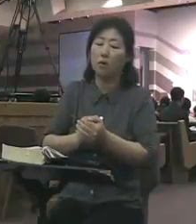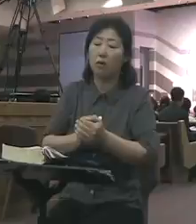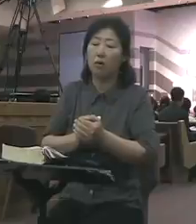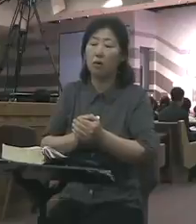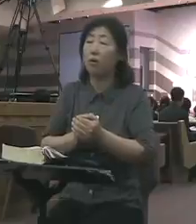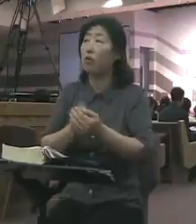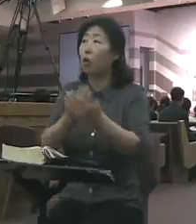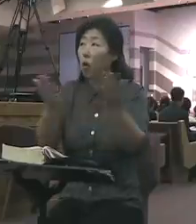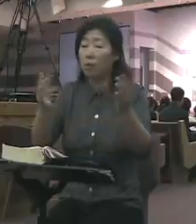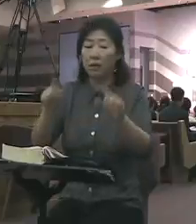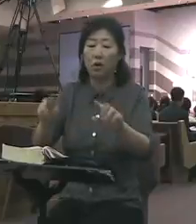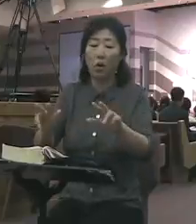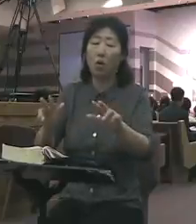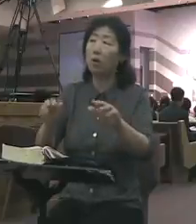여러분, 여기까지 가기를 원하시는 거예요.